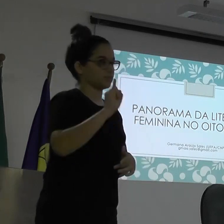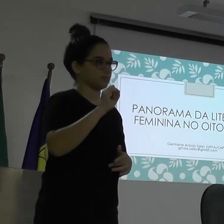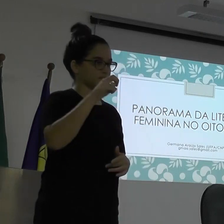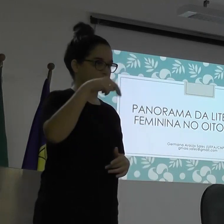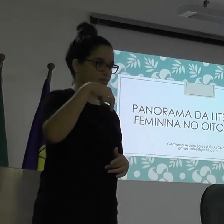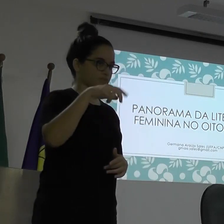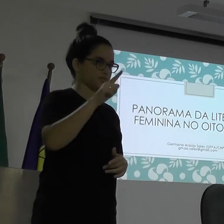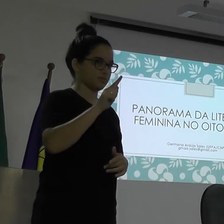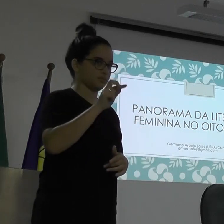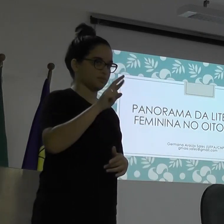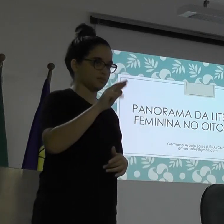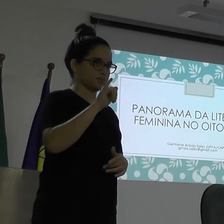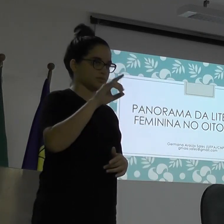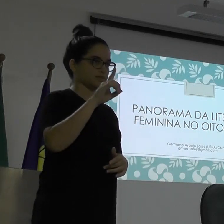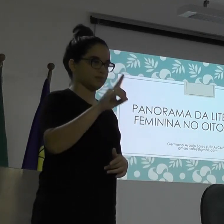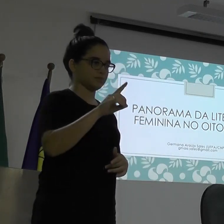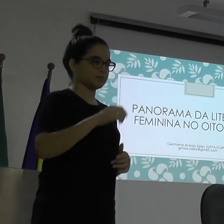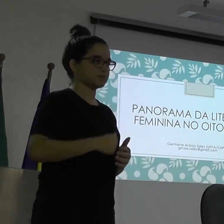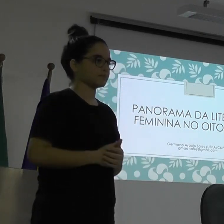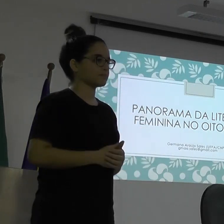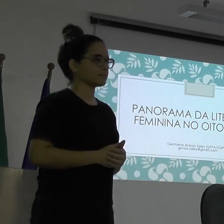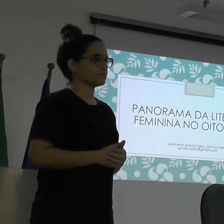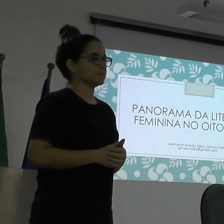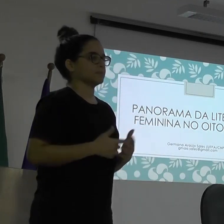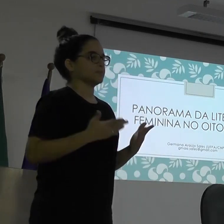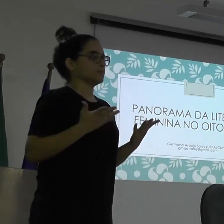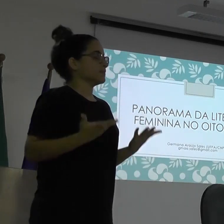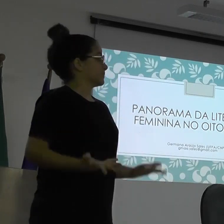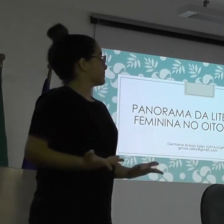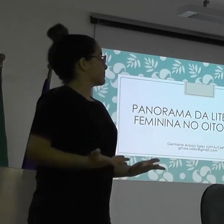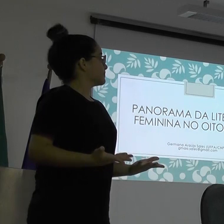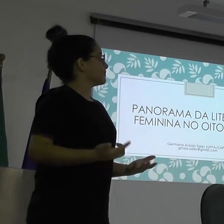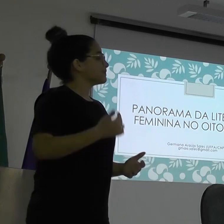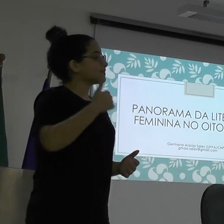Ingrid. Bom,